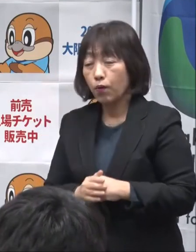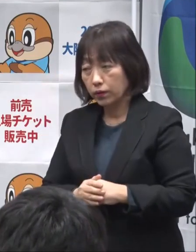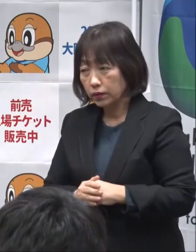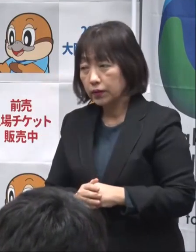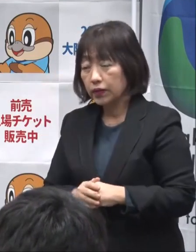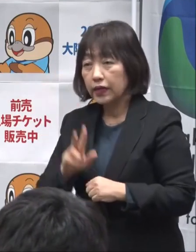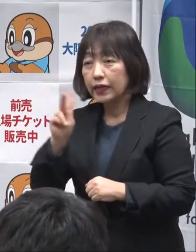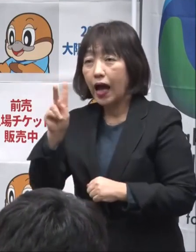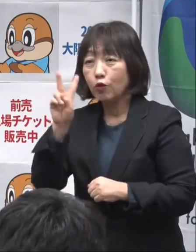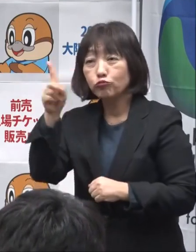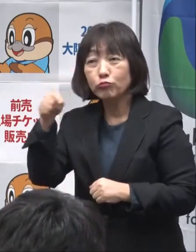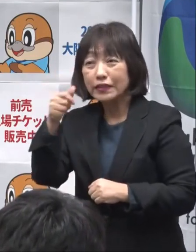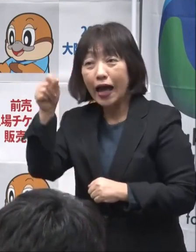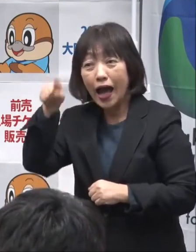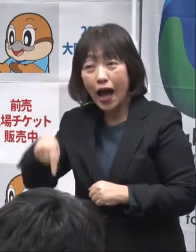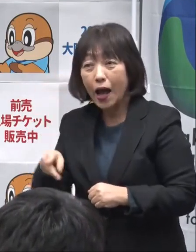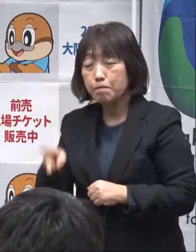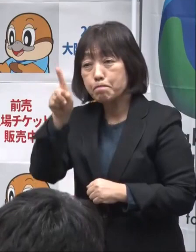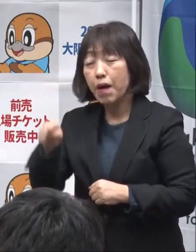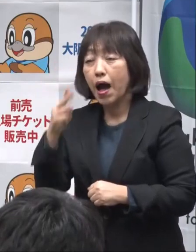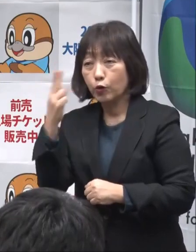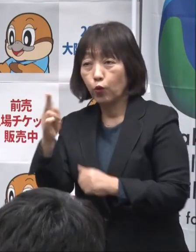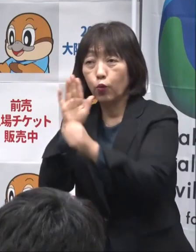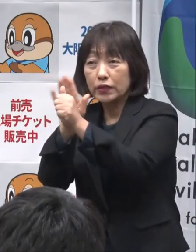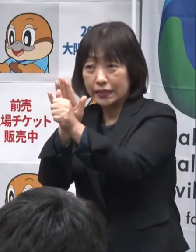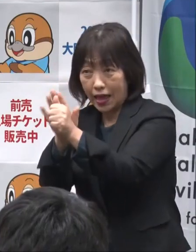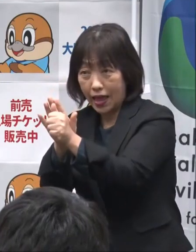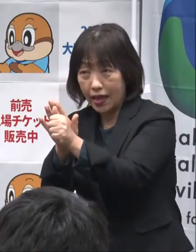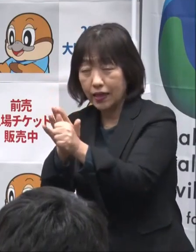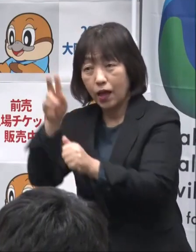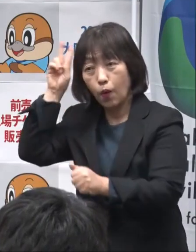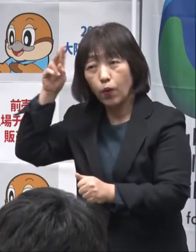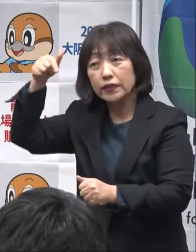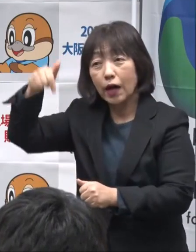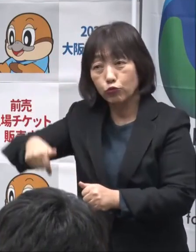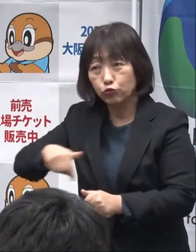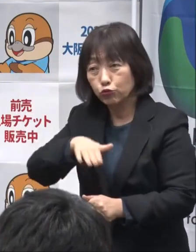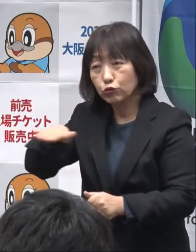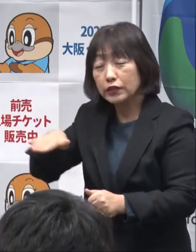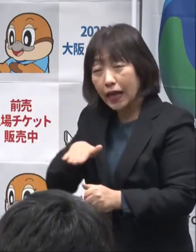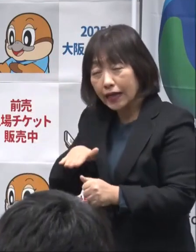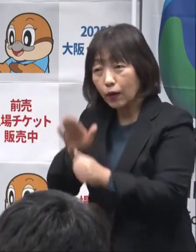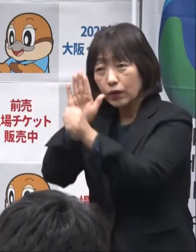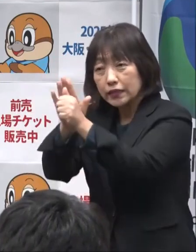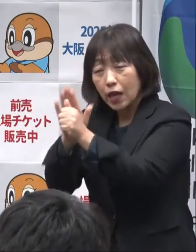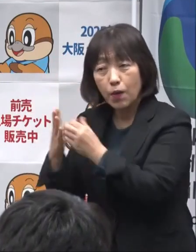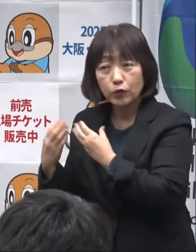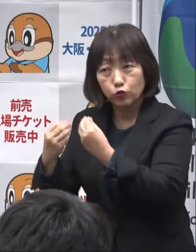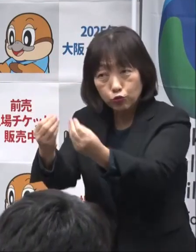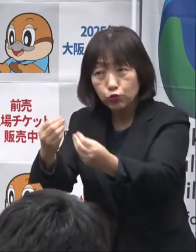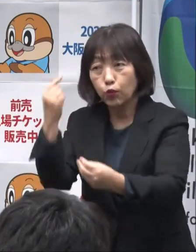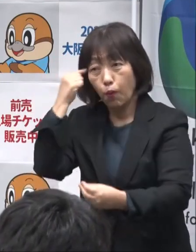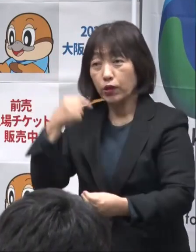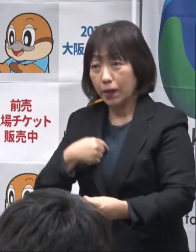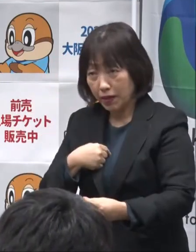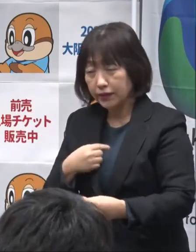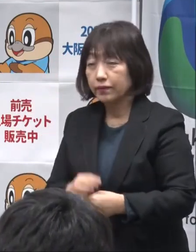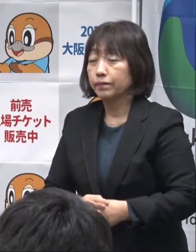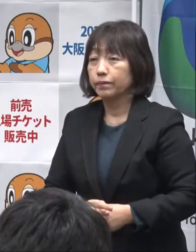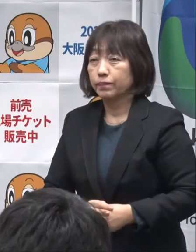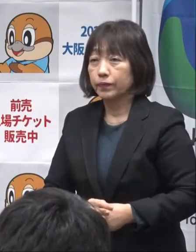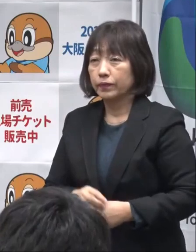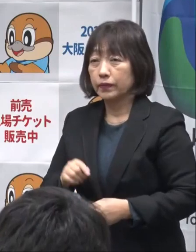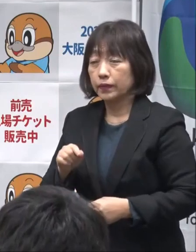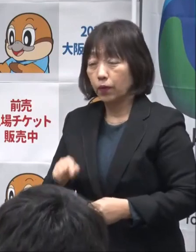カウンターパートの支援ということで、大阪府内からの支援というのは続いていくと思うんですけれども、